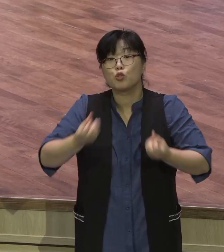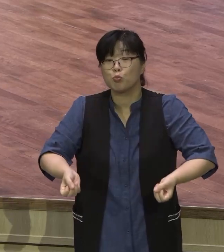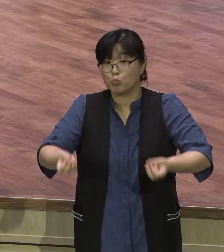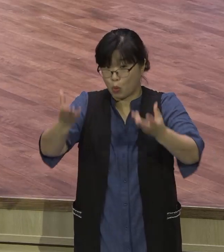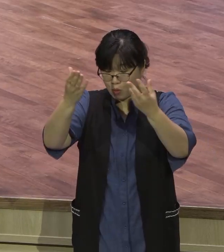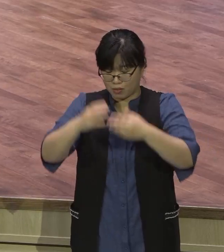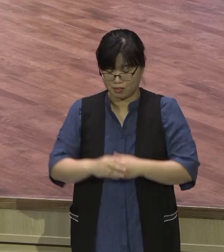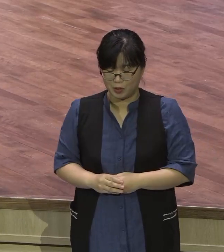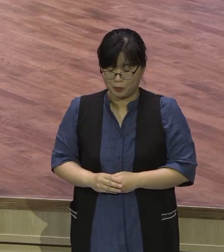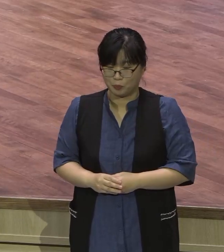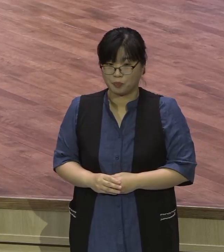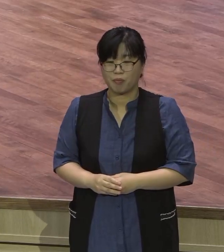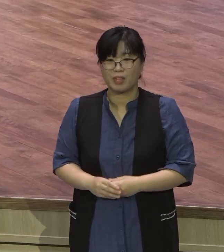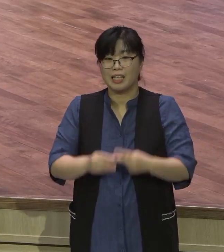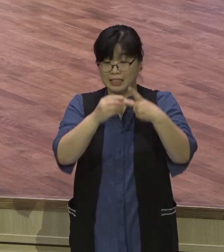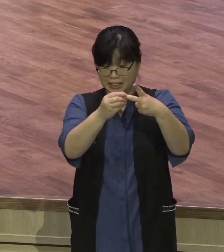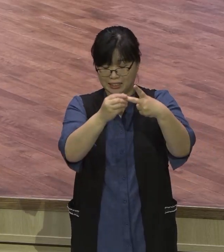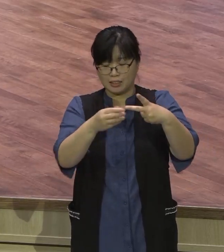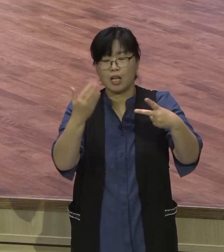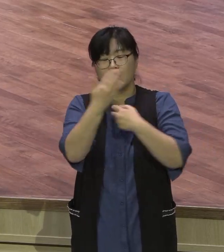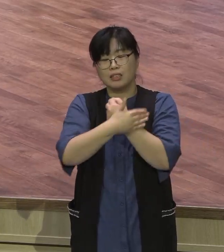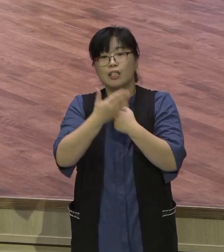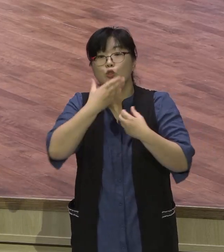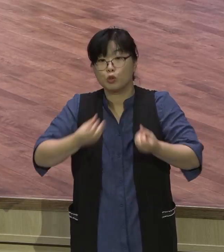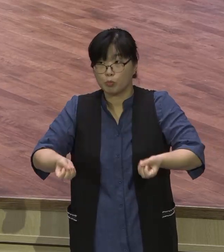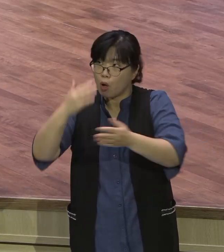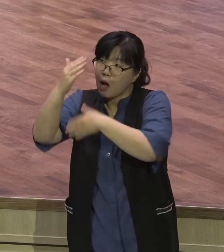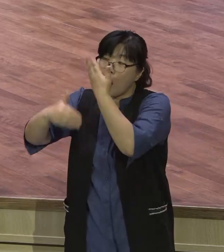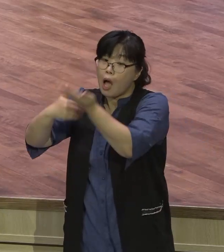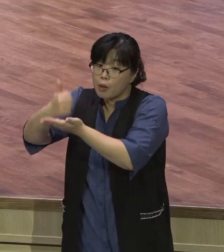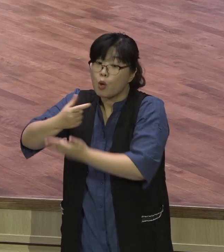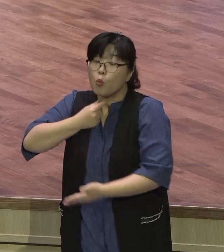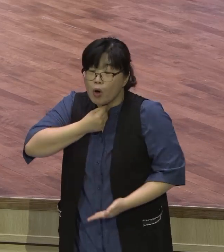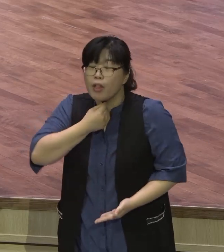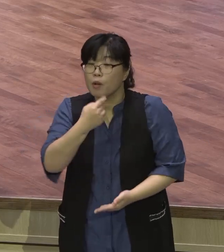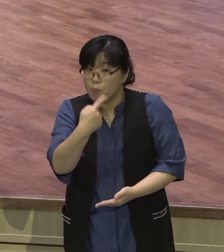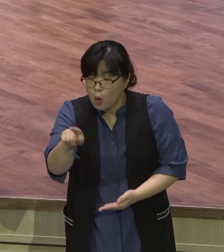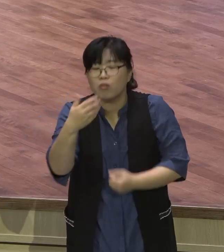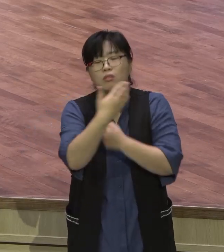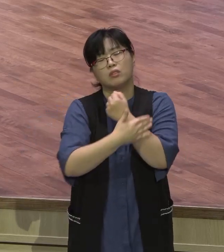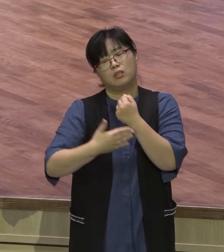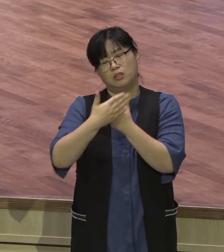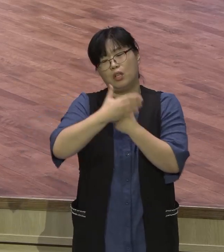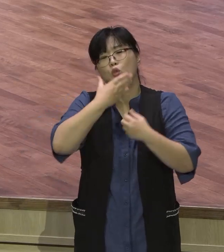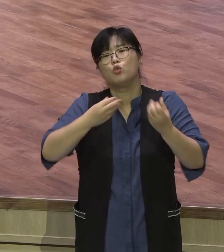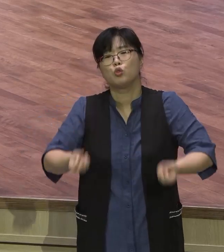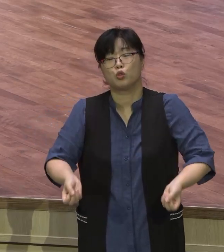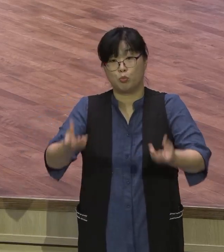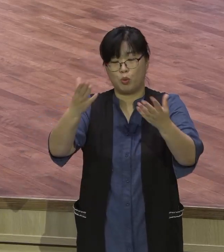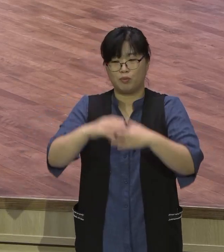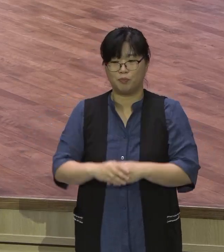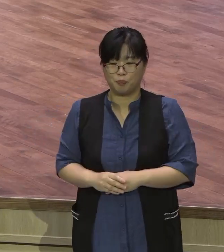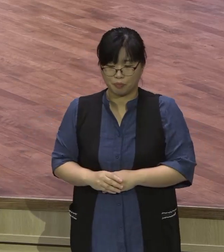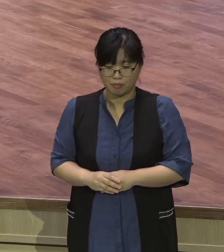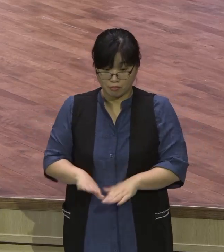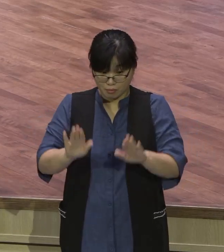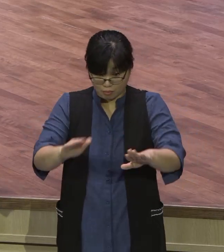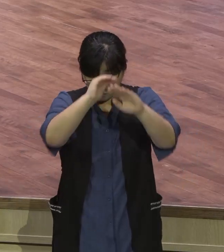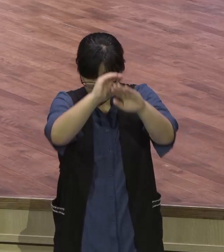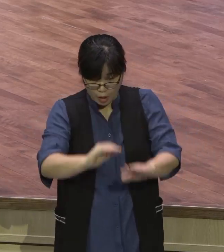베푸시기를 원하시며 하나님의 얼굴을 우리에게 비춰주신다는 의미가 무엇입니까 하나님의 얼굴이 있습니까 그렇지 않습니다